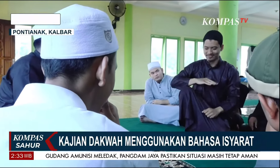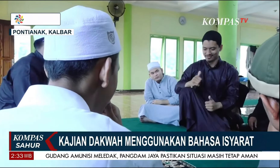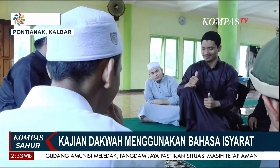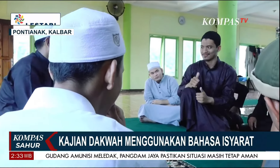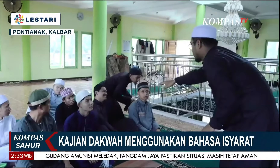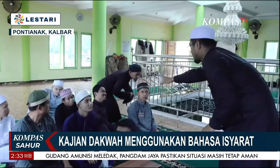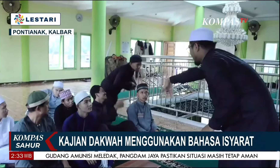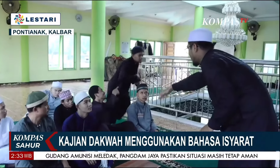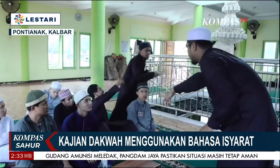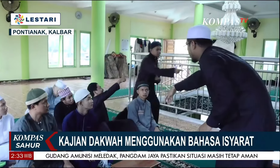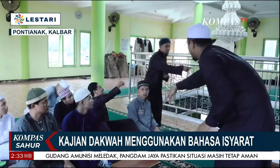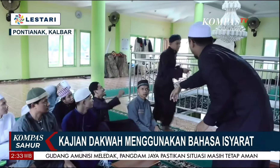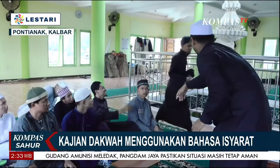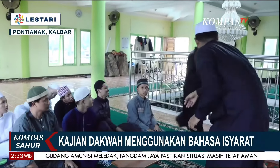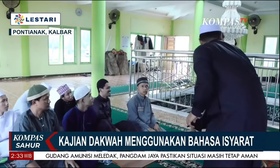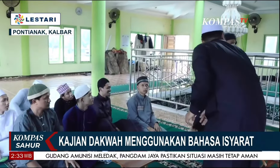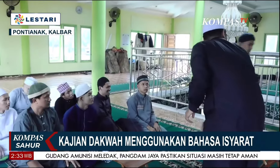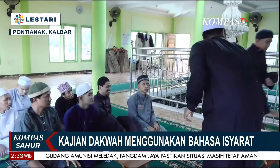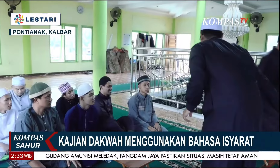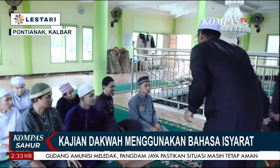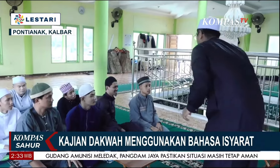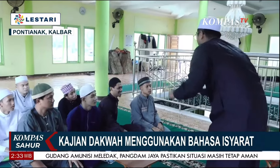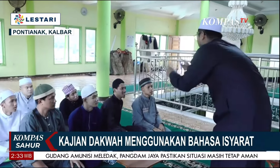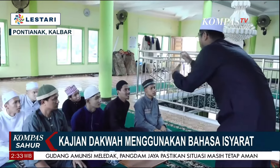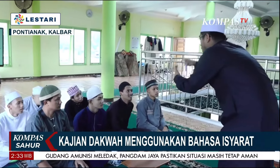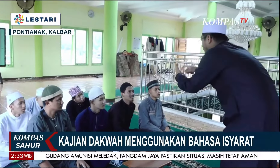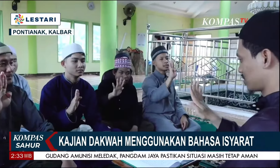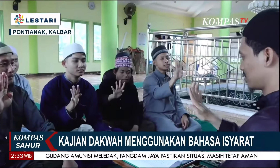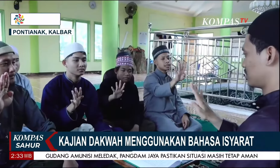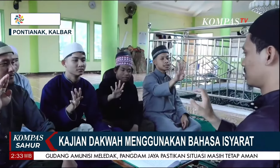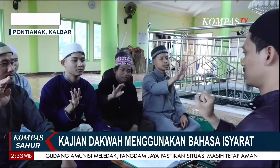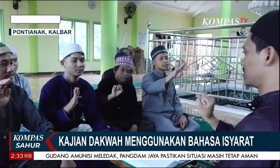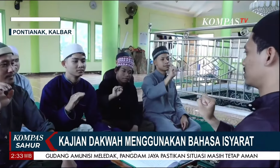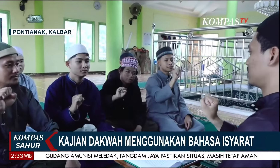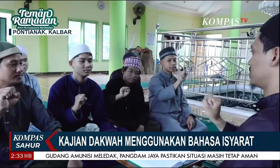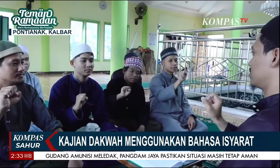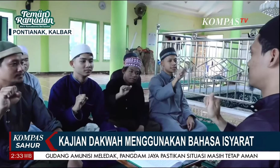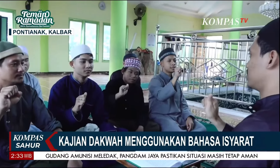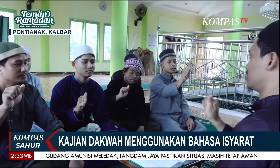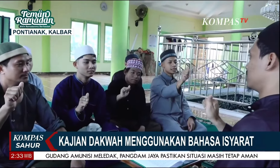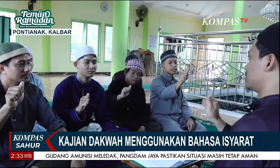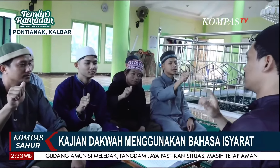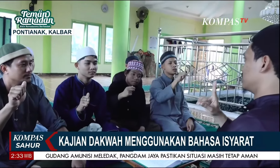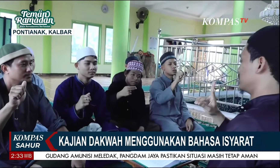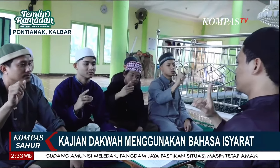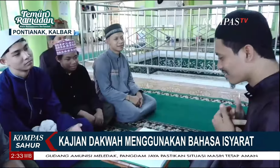tengah keterbatasan yang dimiliki memberikan motivasi tersendiri Jangan mudah menyerah untuk terus belajar menjadi diri yang lebih